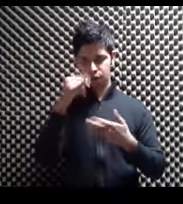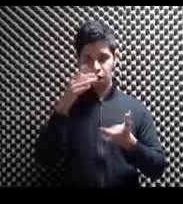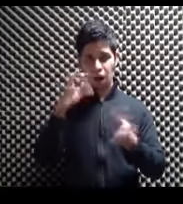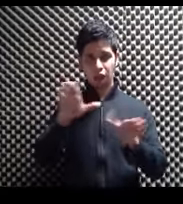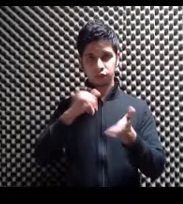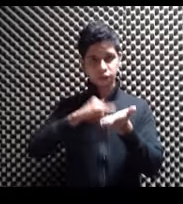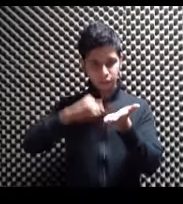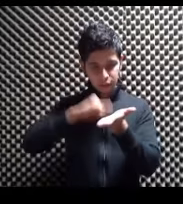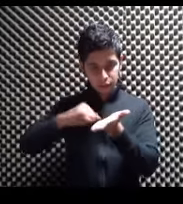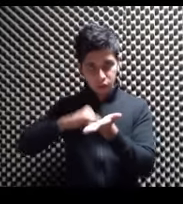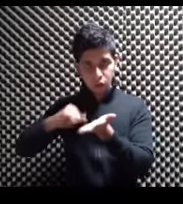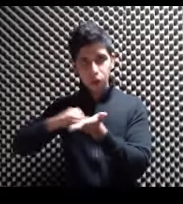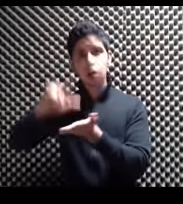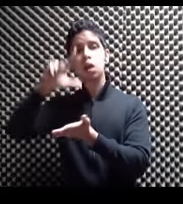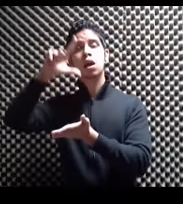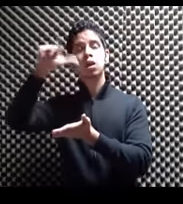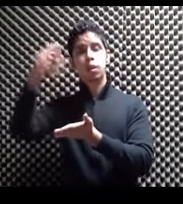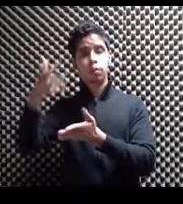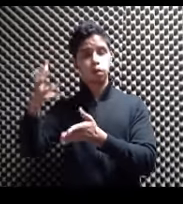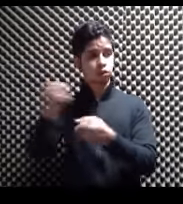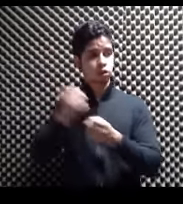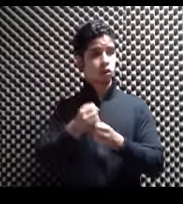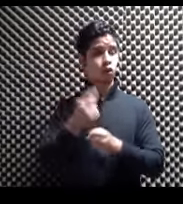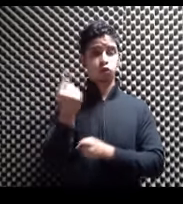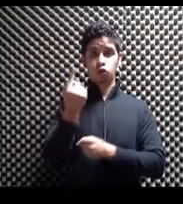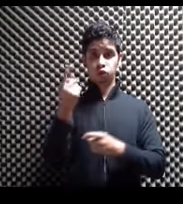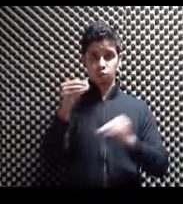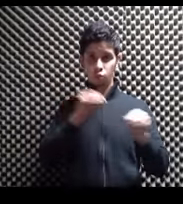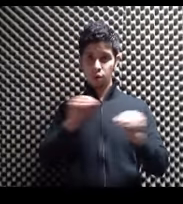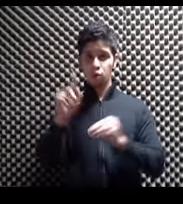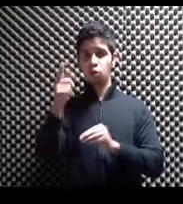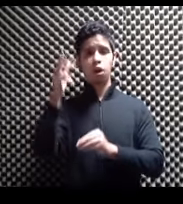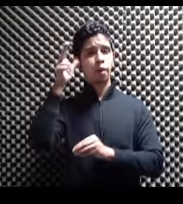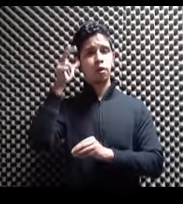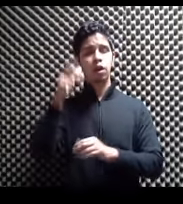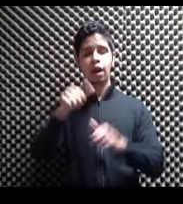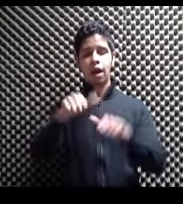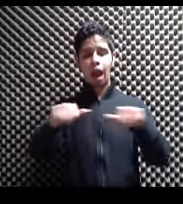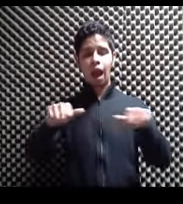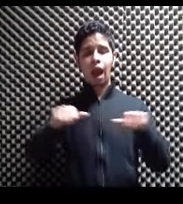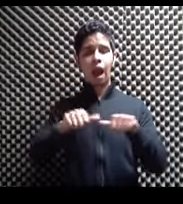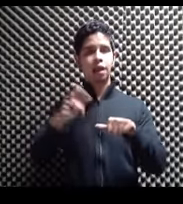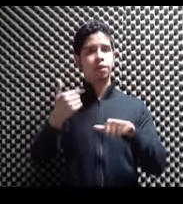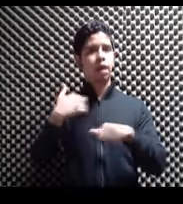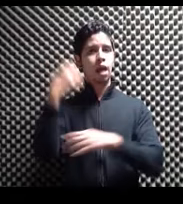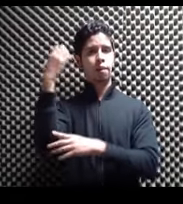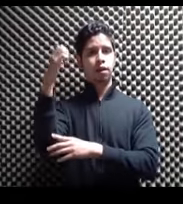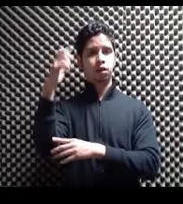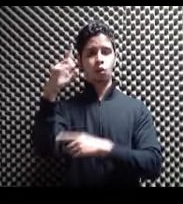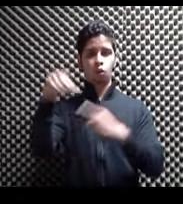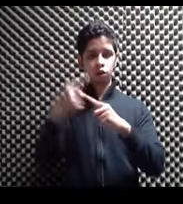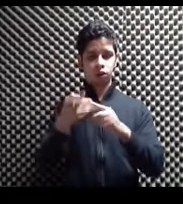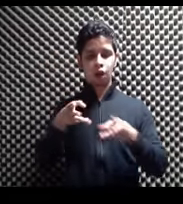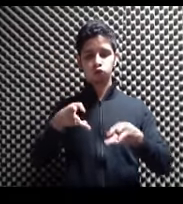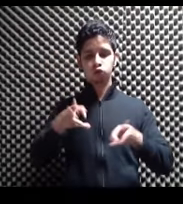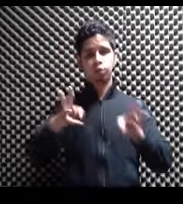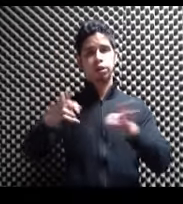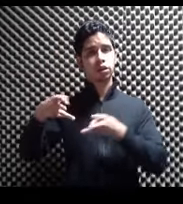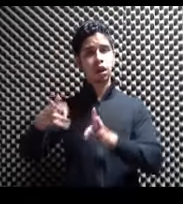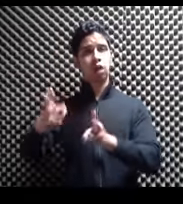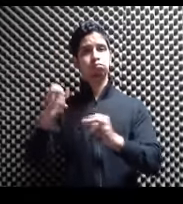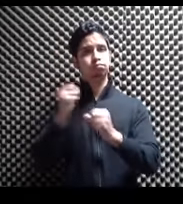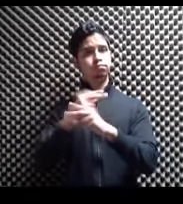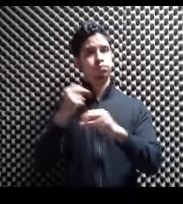zona de emergencia, que son autopistas que atentan contra los conductores. Pero y contra la misma seguridad del animal. Pero esto